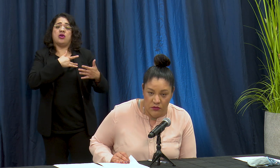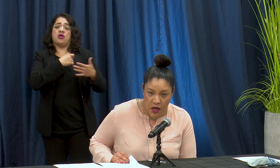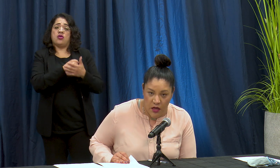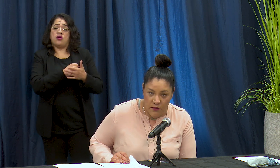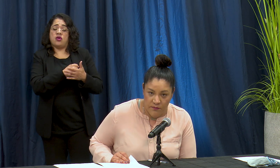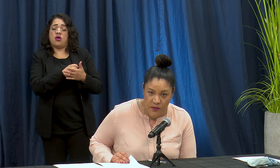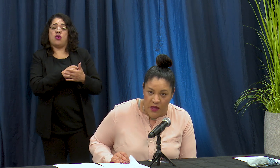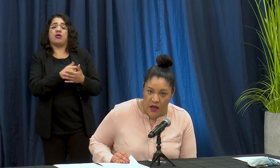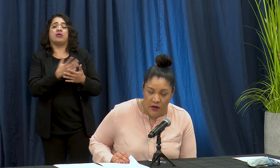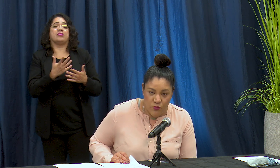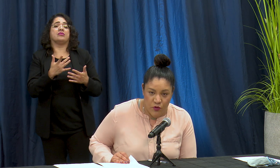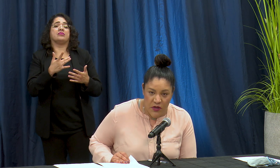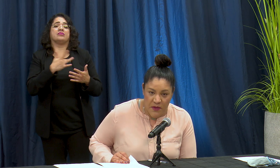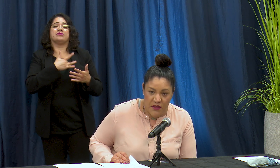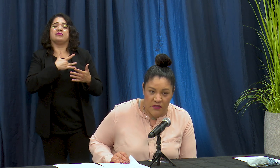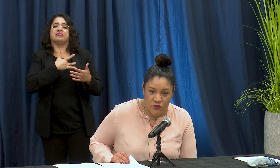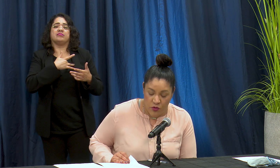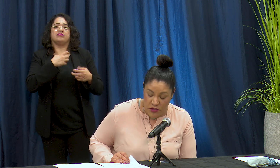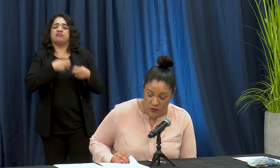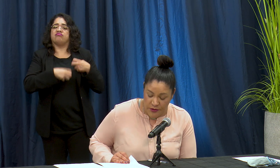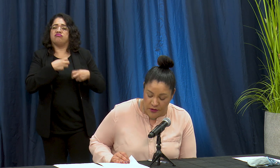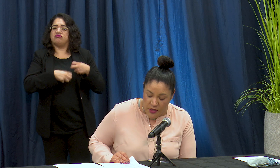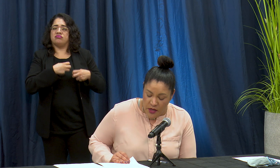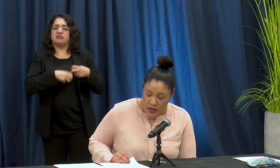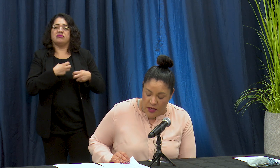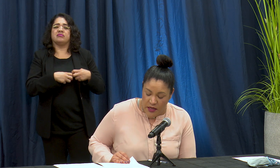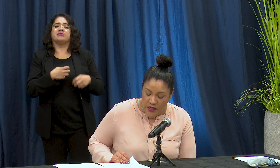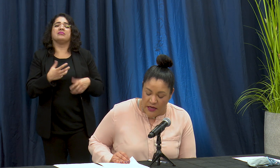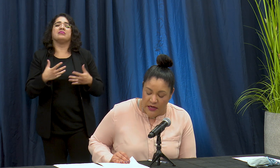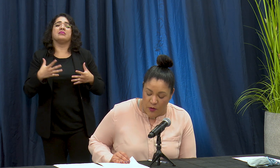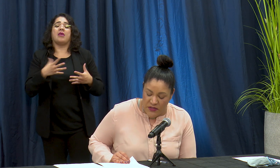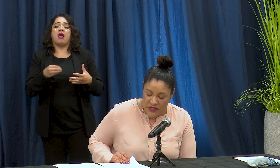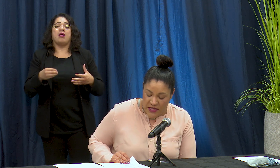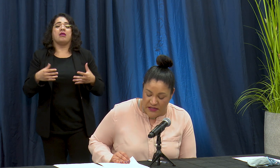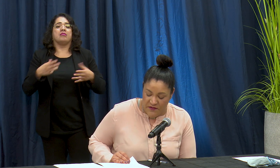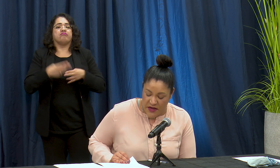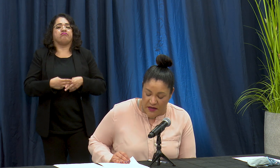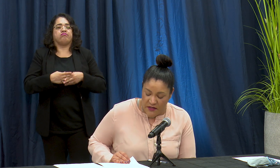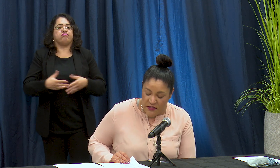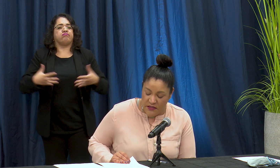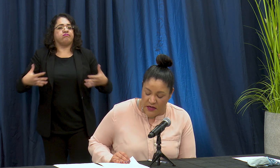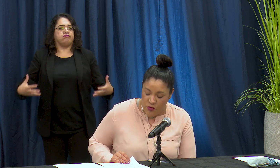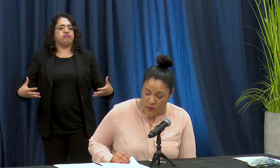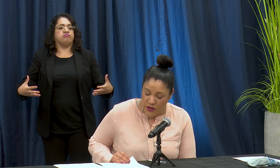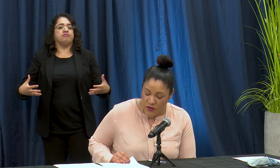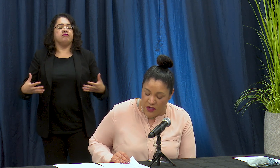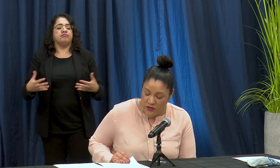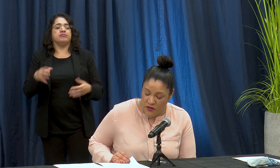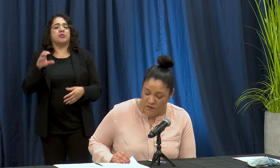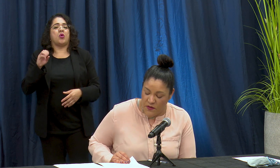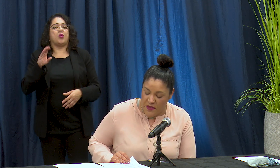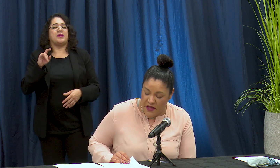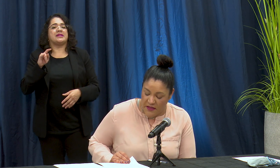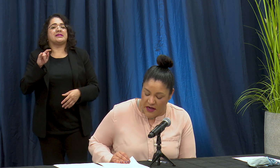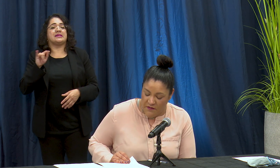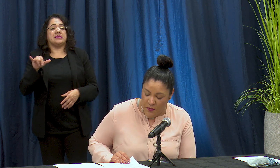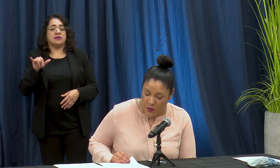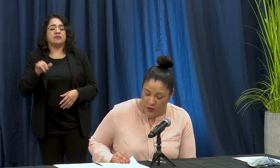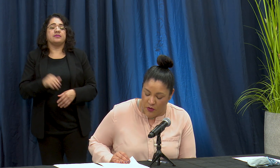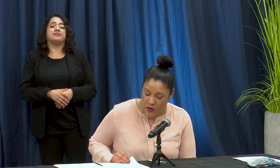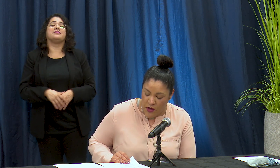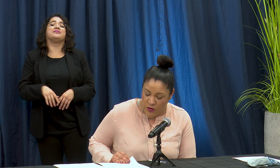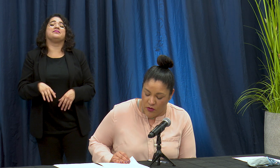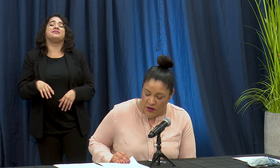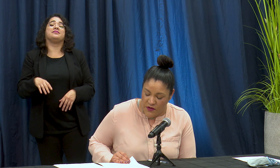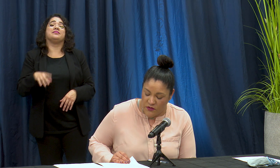de algún problema de su corazón, y la obesidad severa. Si tiene un mayor riesgo de enfermedad grave